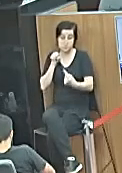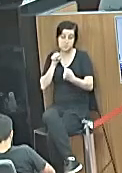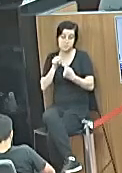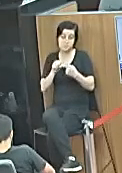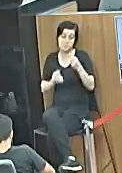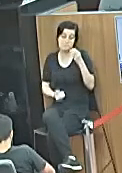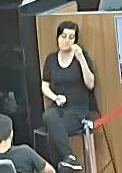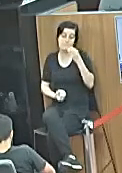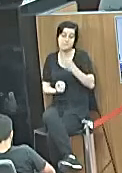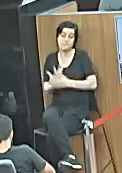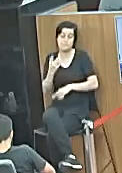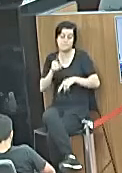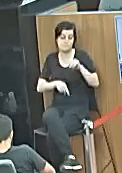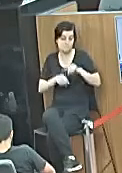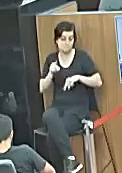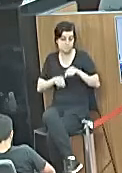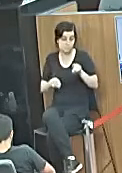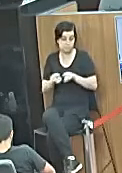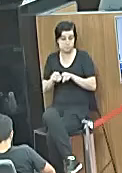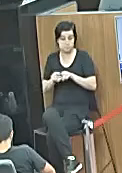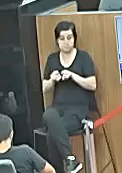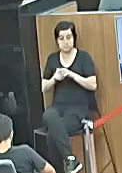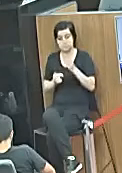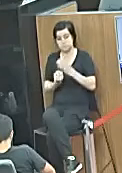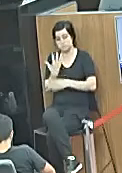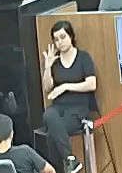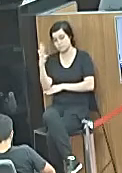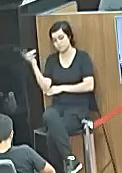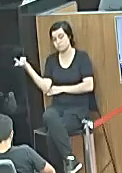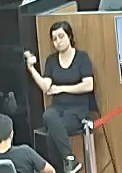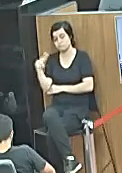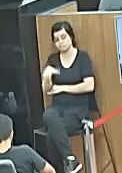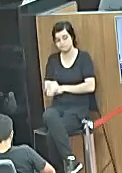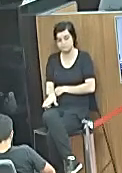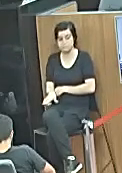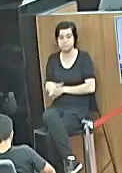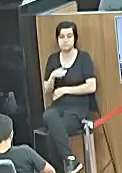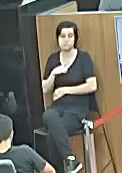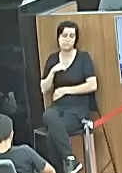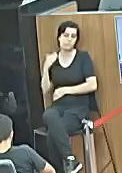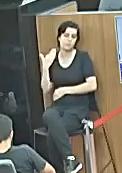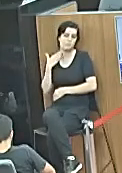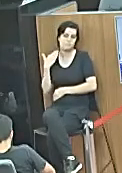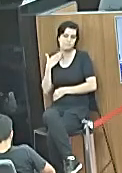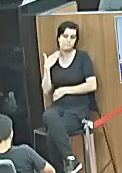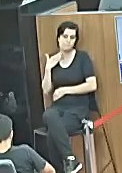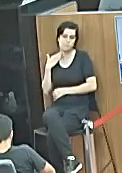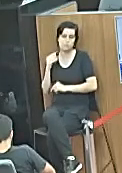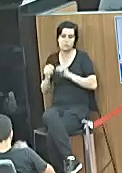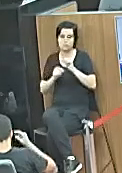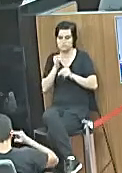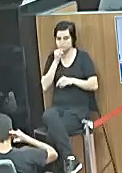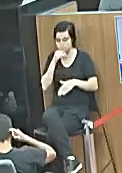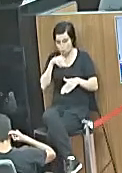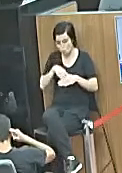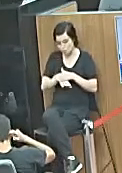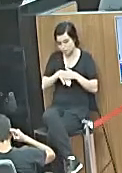produtiva e de recuperação ambiental implementar bancos comunitários de sementes crioulas